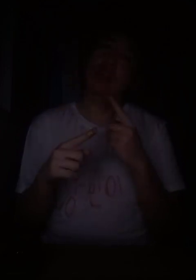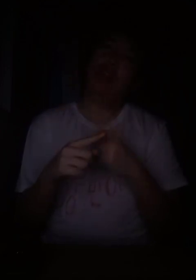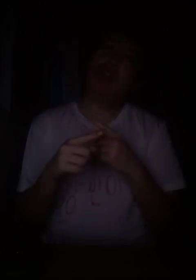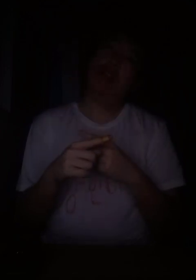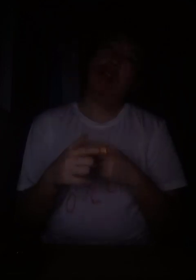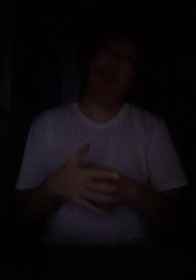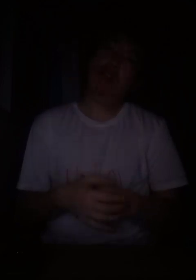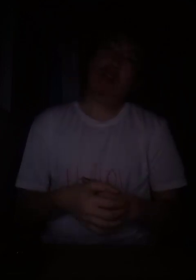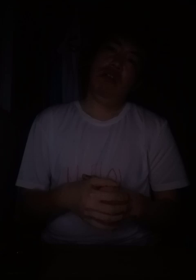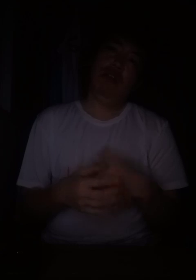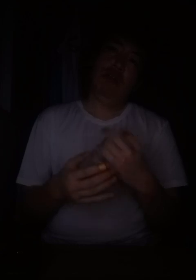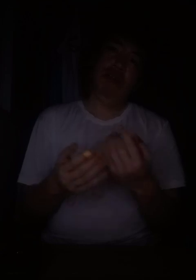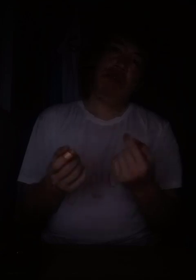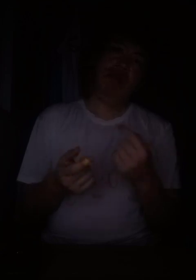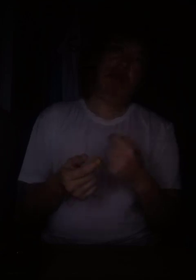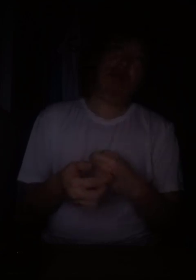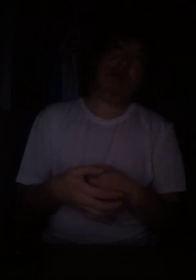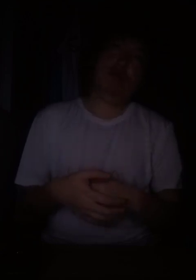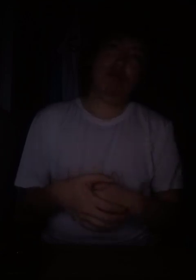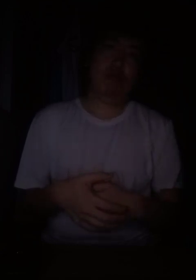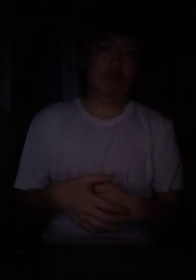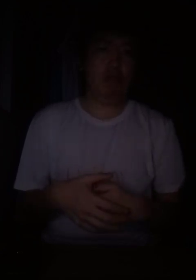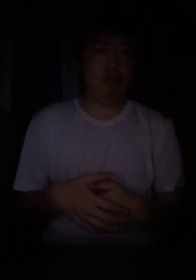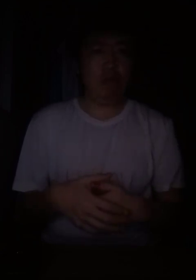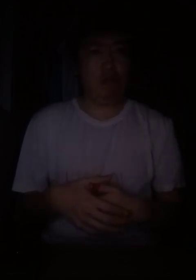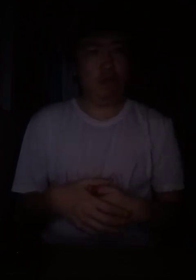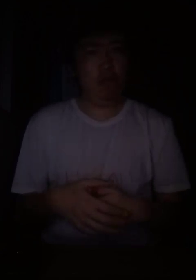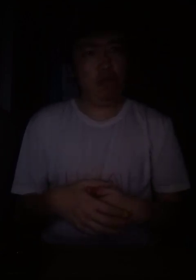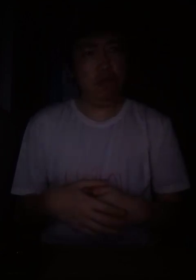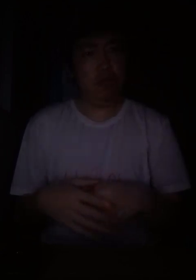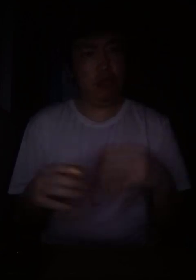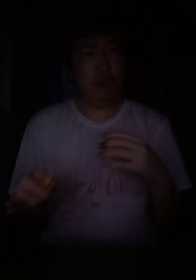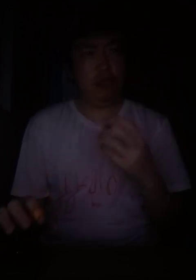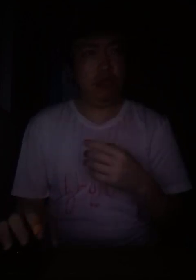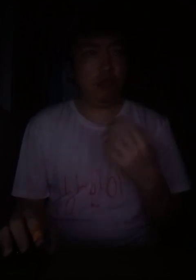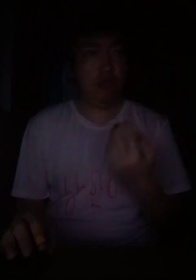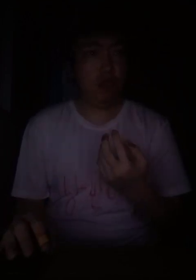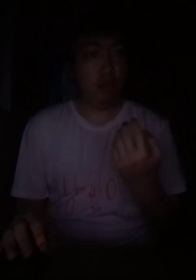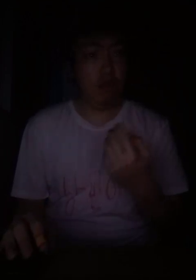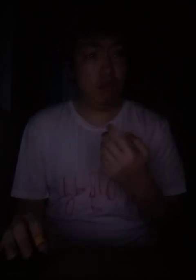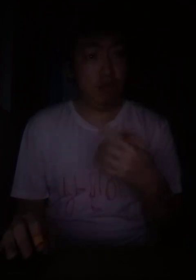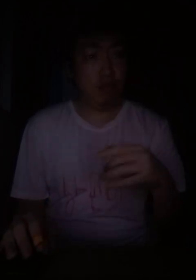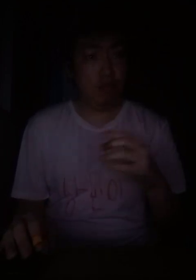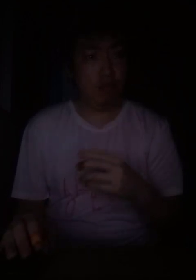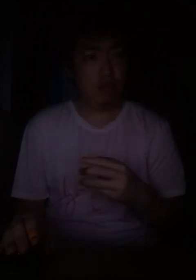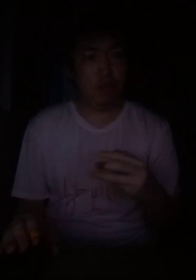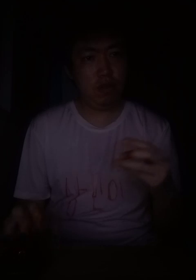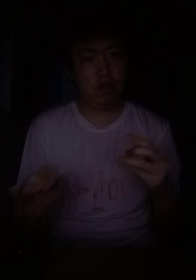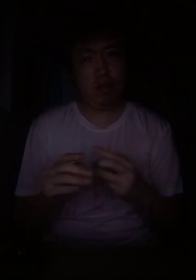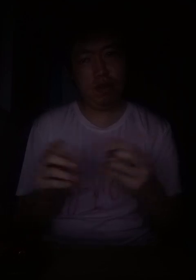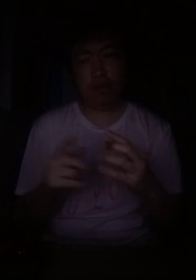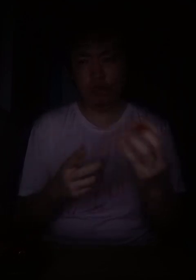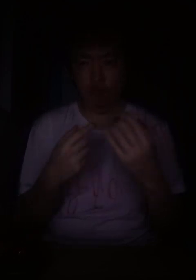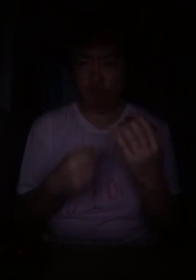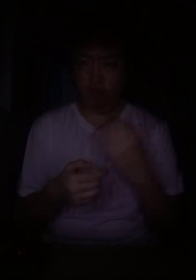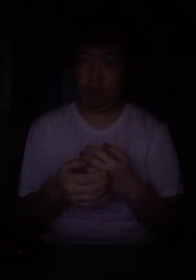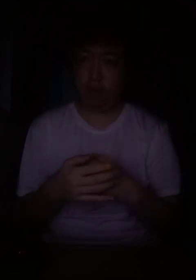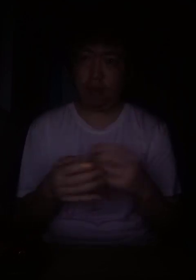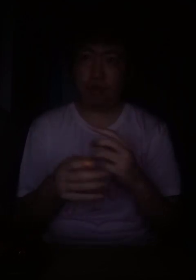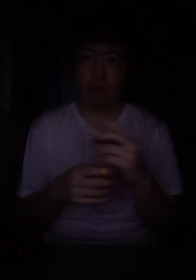네. 알겠습니다. 이 투견장에서 그야말로 싸움만 하다가 구조된 투견들이